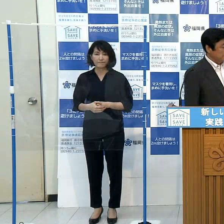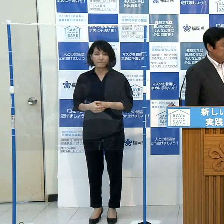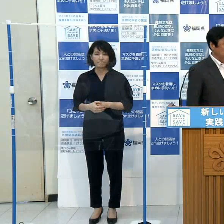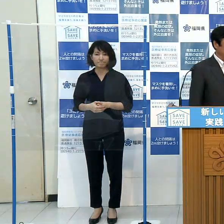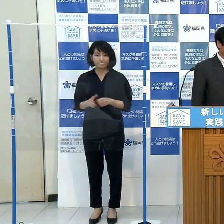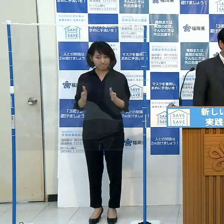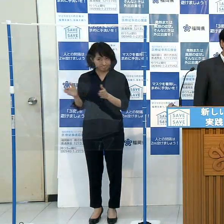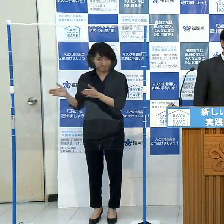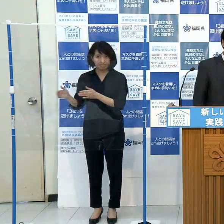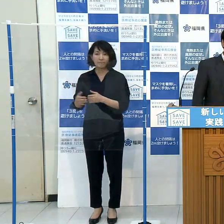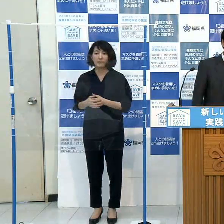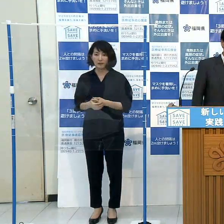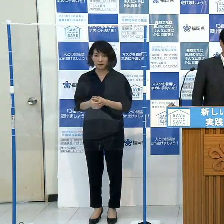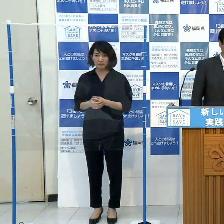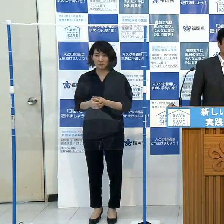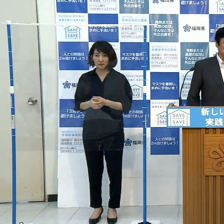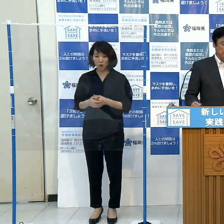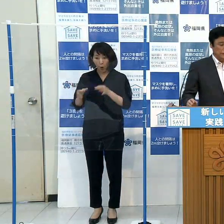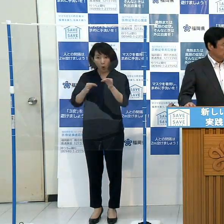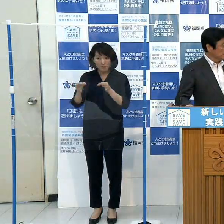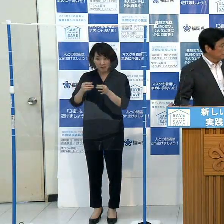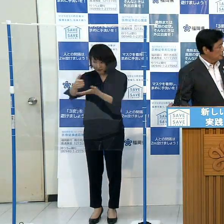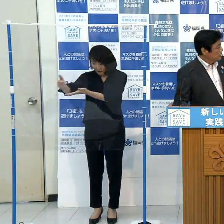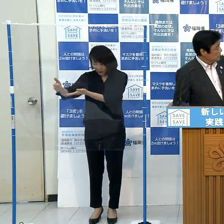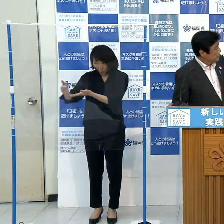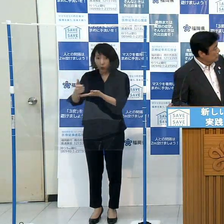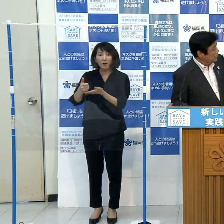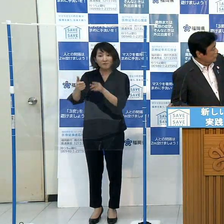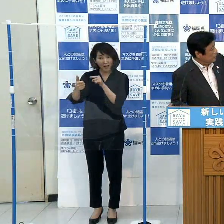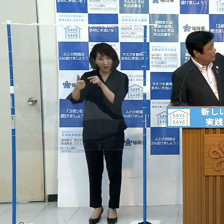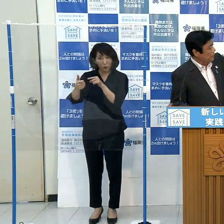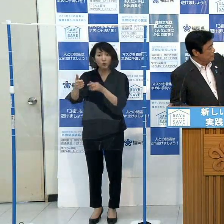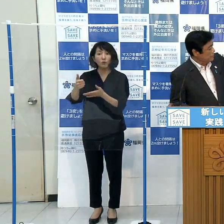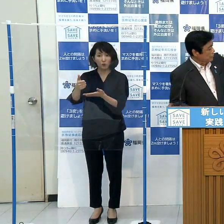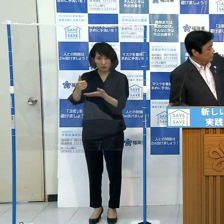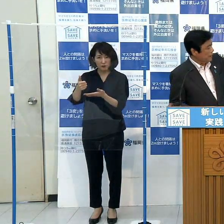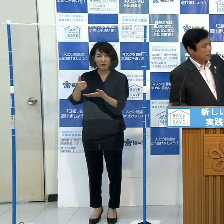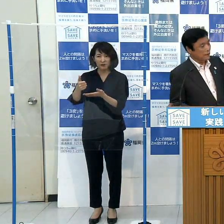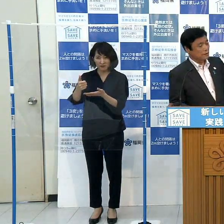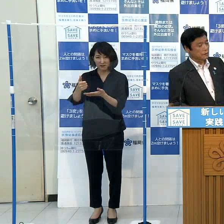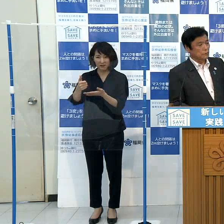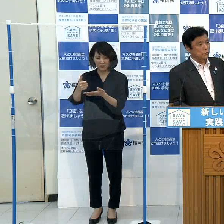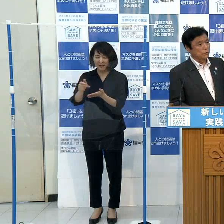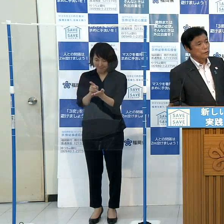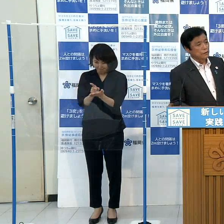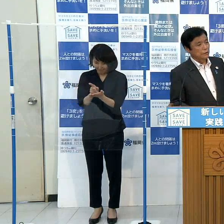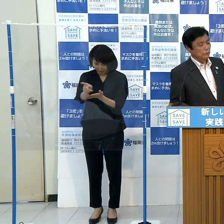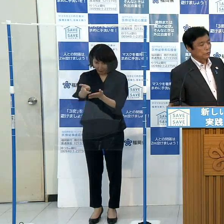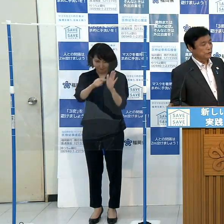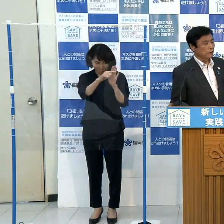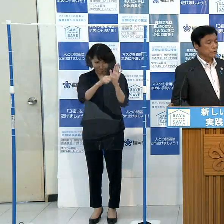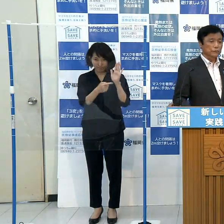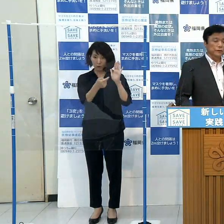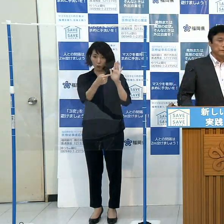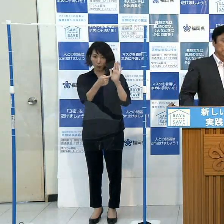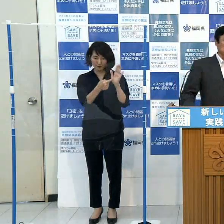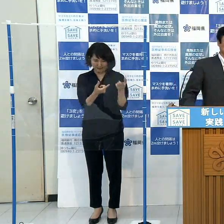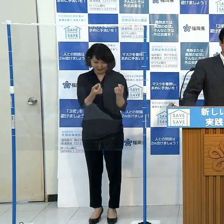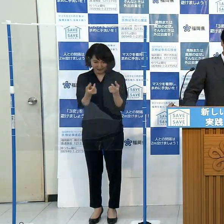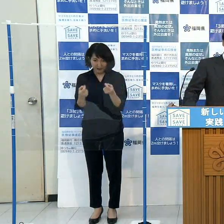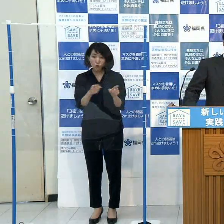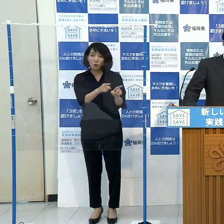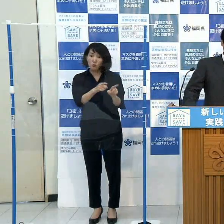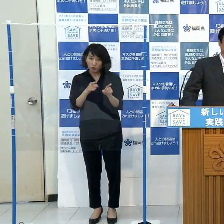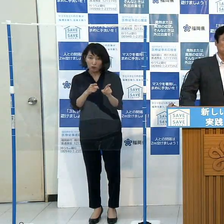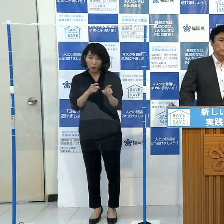から、来店者来られた方にこのガイドラインに沿った対策をこの店は取っているんだと